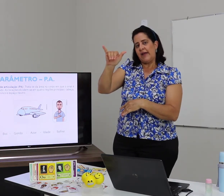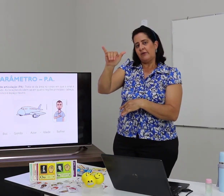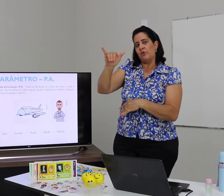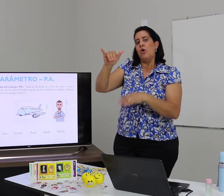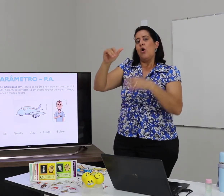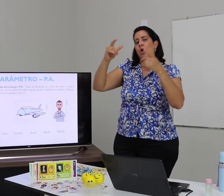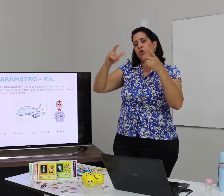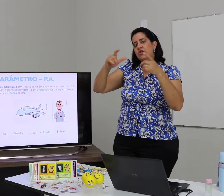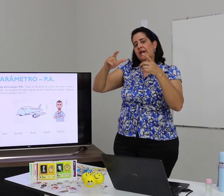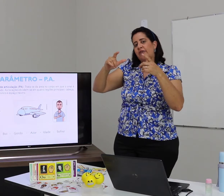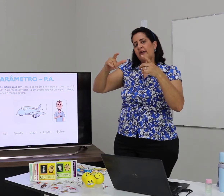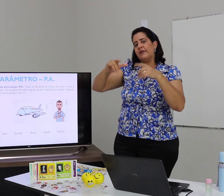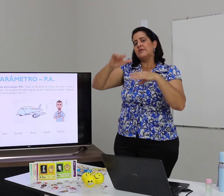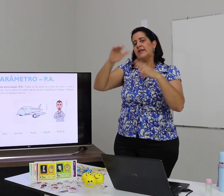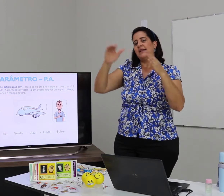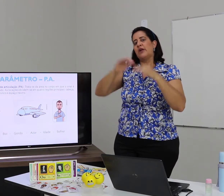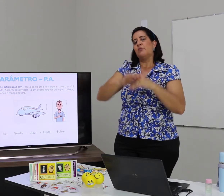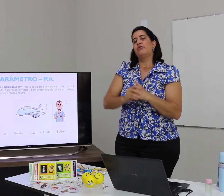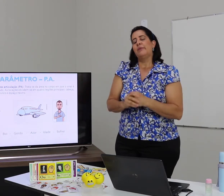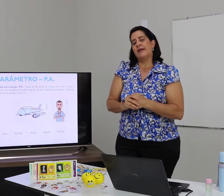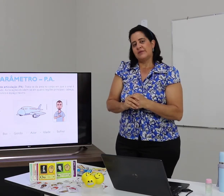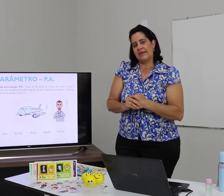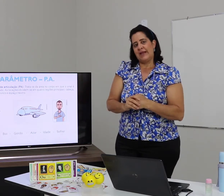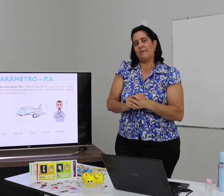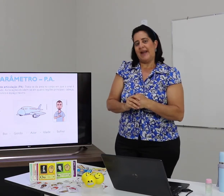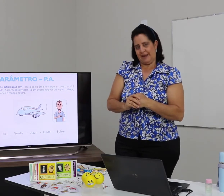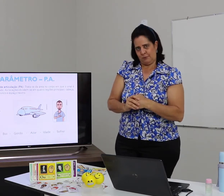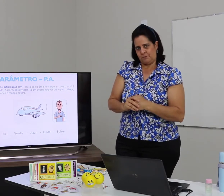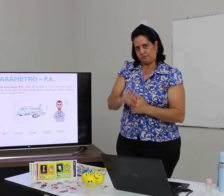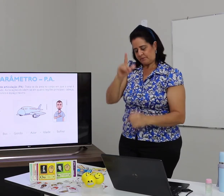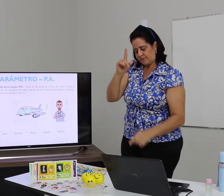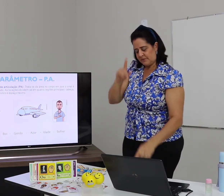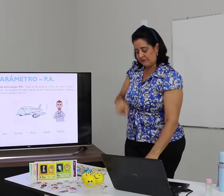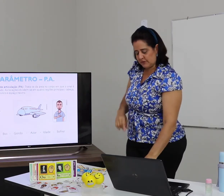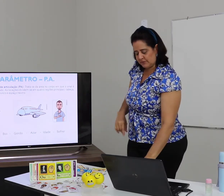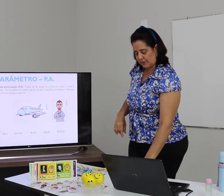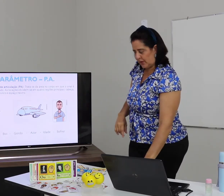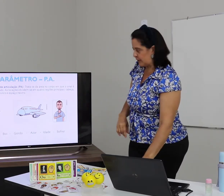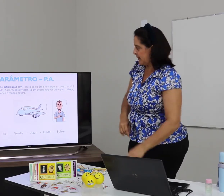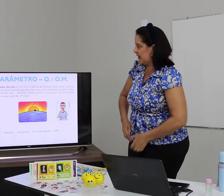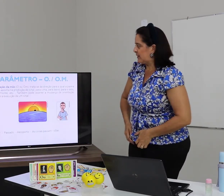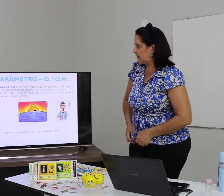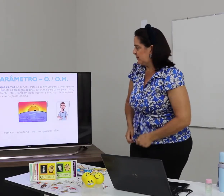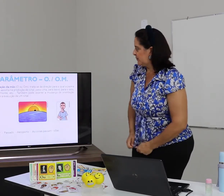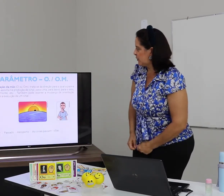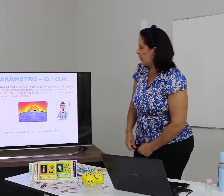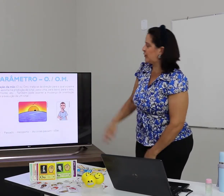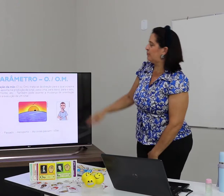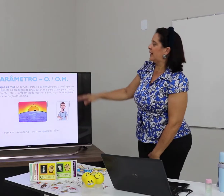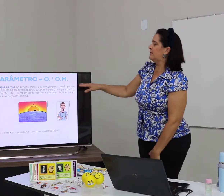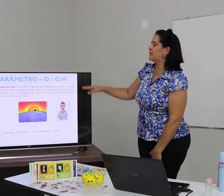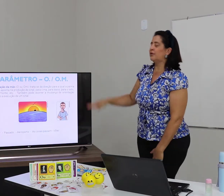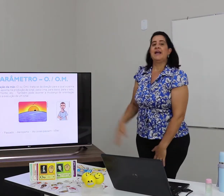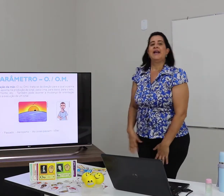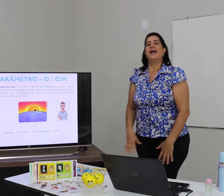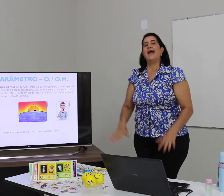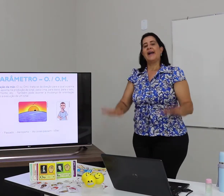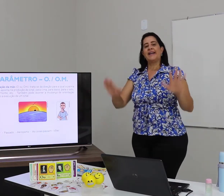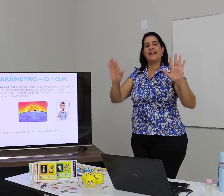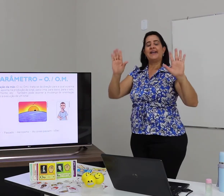feito, onde ele é feito e se ele tem um movimento ou se ele é parado. Vamos para o quarto parâmetro? O quarto parâmetro é aquele que